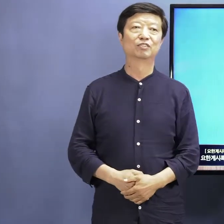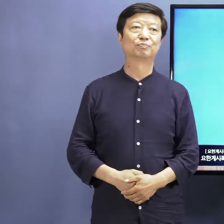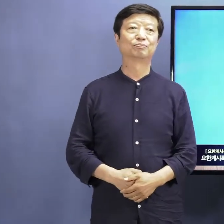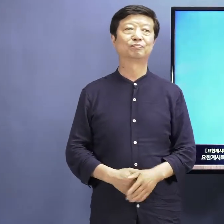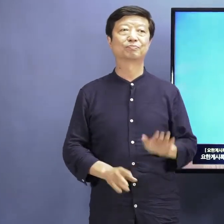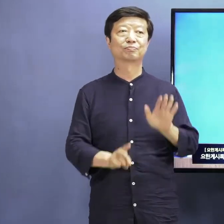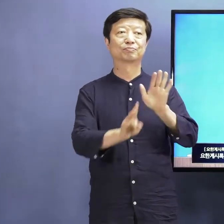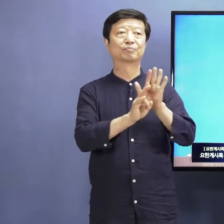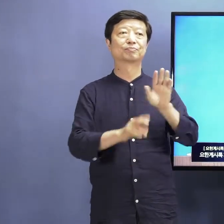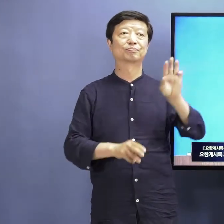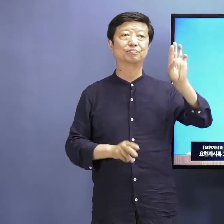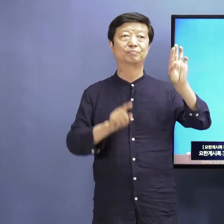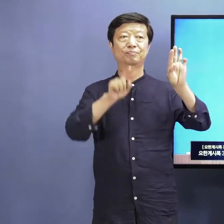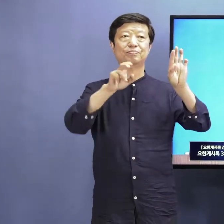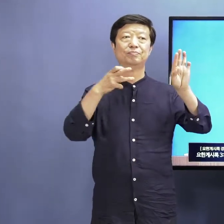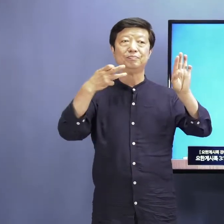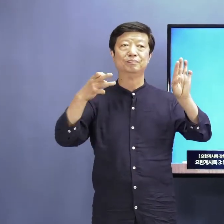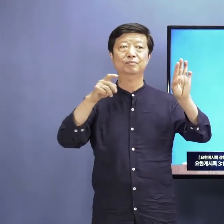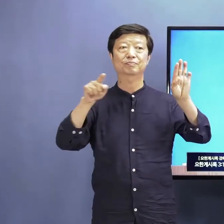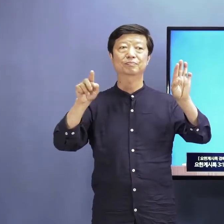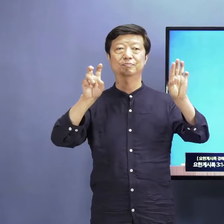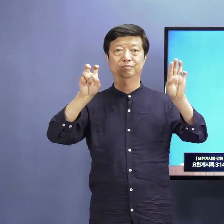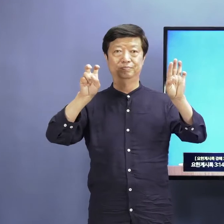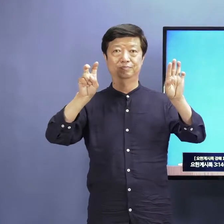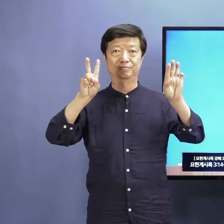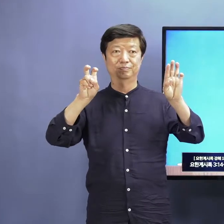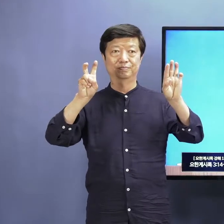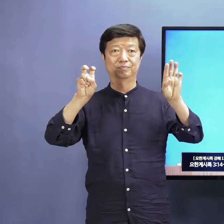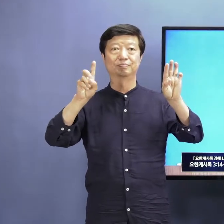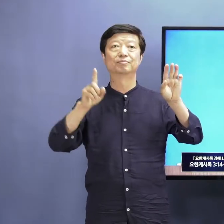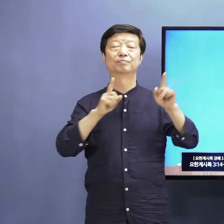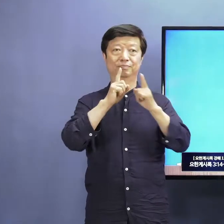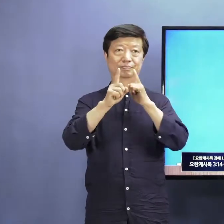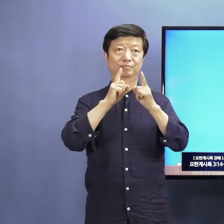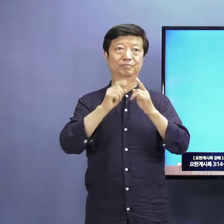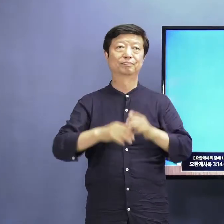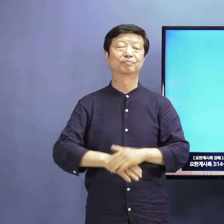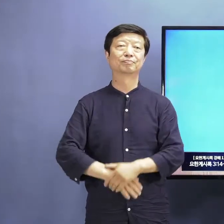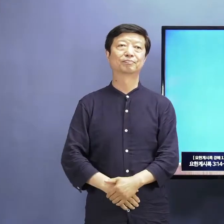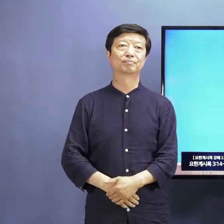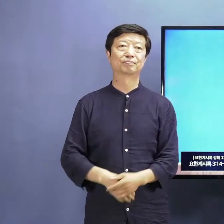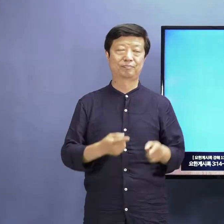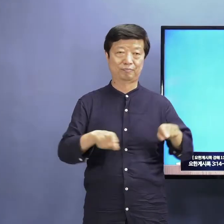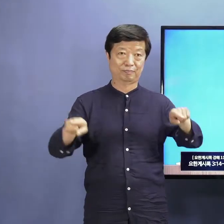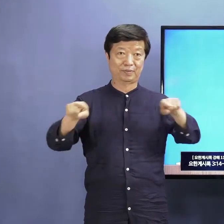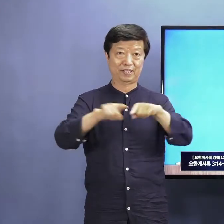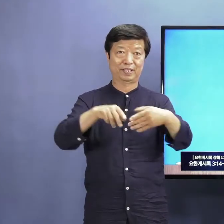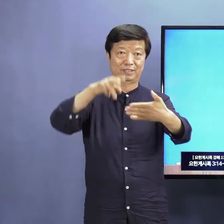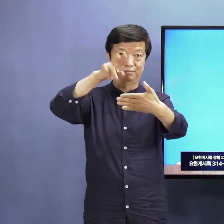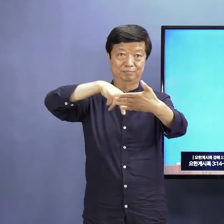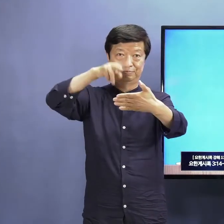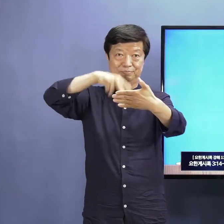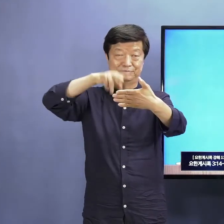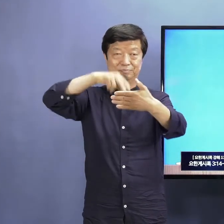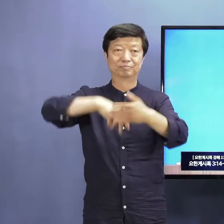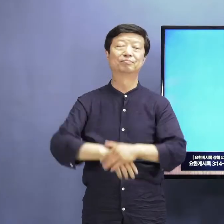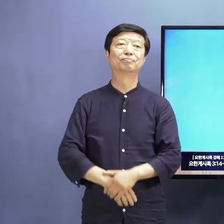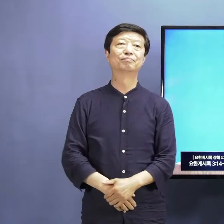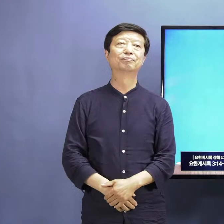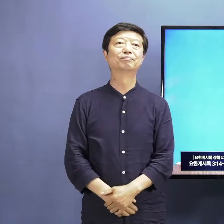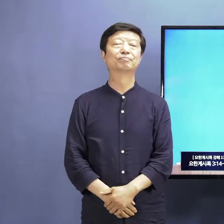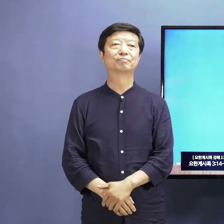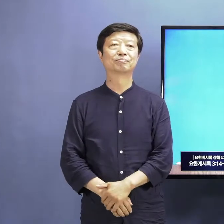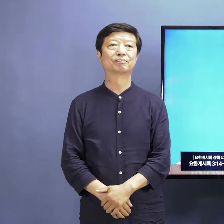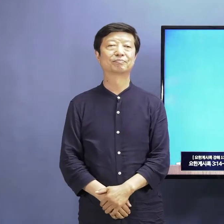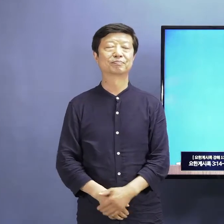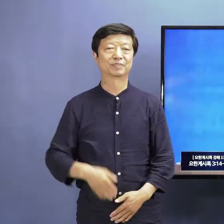요한계시록 3장 14절로 22절까지 말씀을 한 절씩 교독하겠습니다.